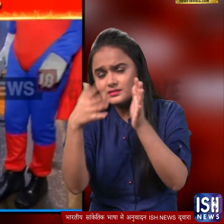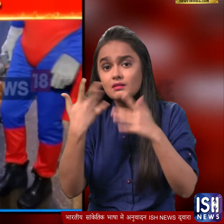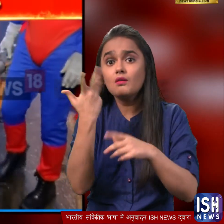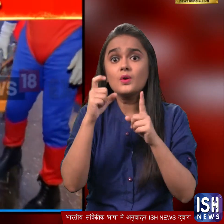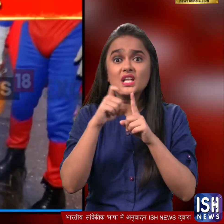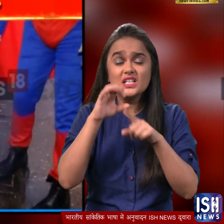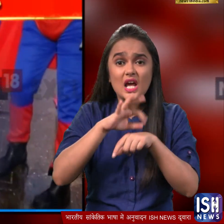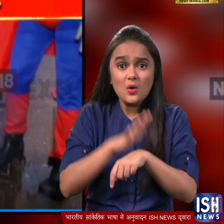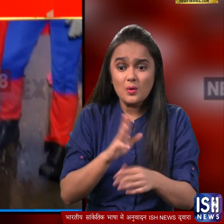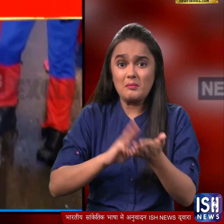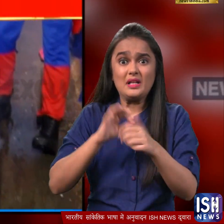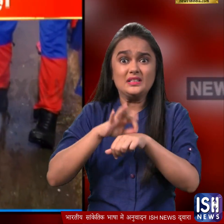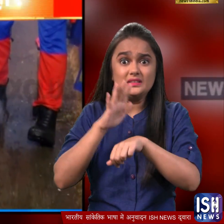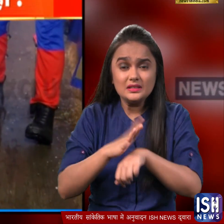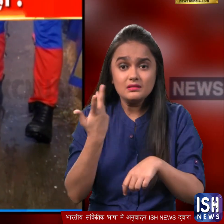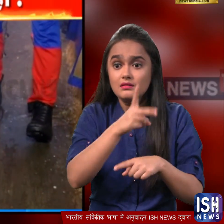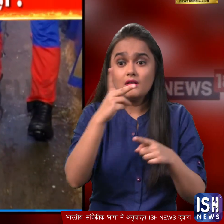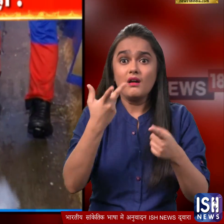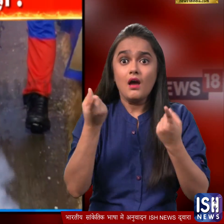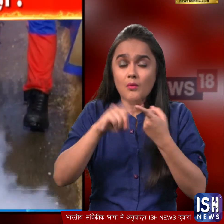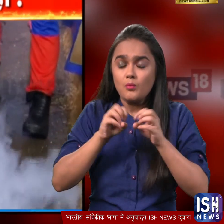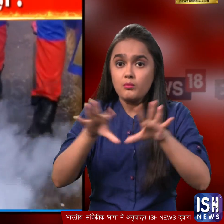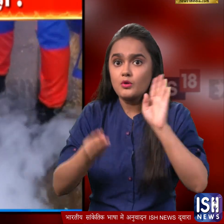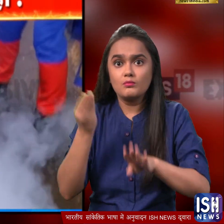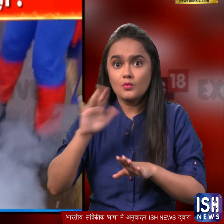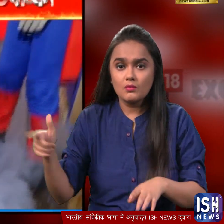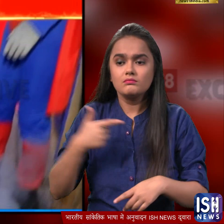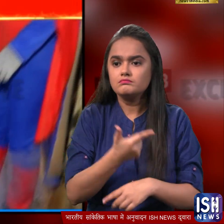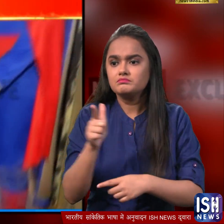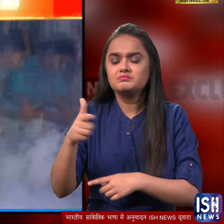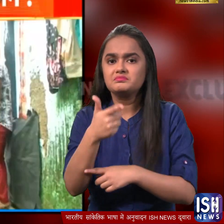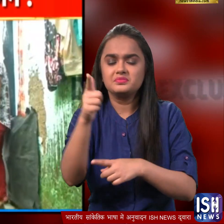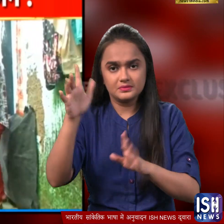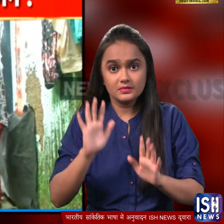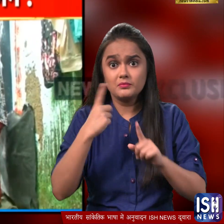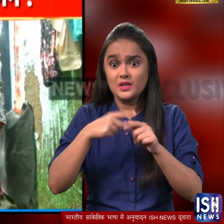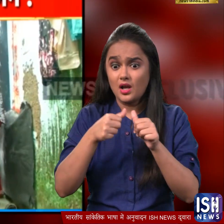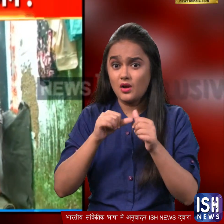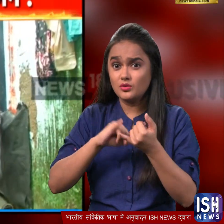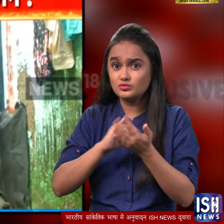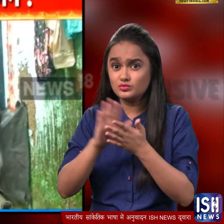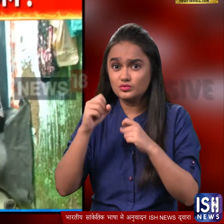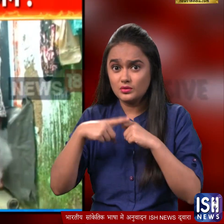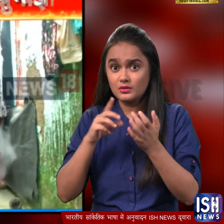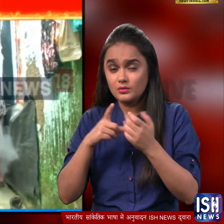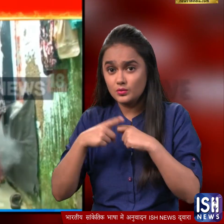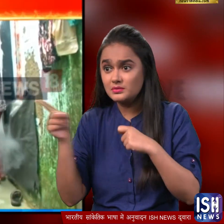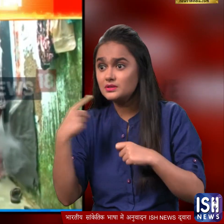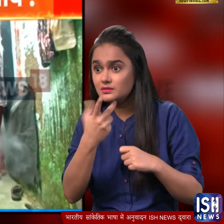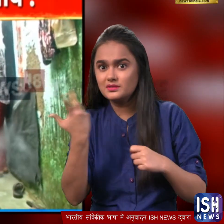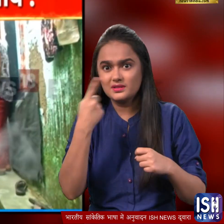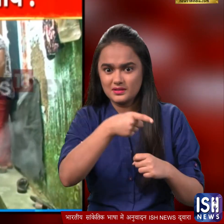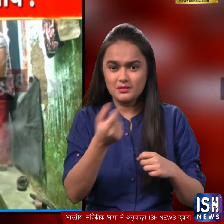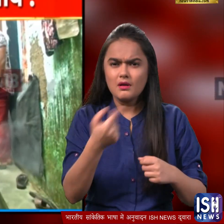जिससे डेंगू मलेरिया से लोग बच सकते हैं, जो केमिकल है उसे जगह जगह पर स्प्रे कर रहे हैं। अशोक कुर्मी ने बताया कि इस काम को सुपरमैन